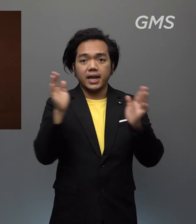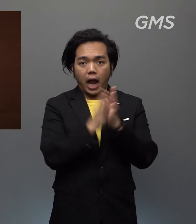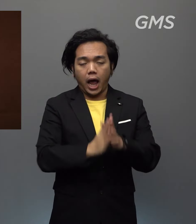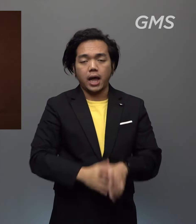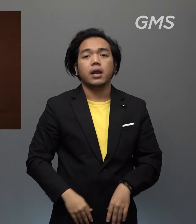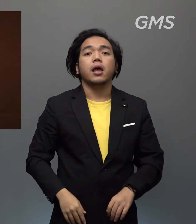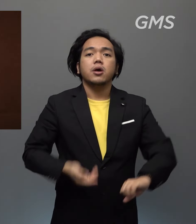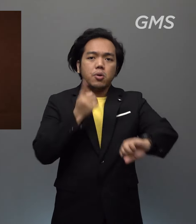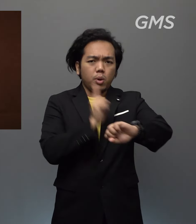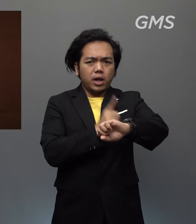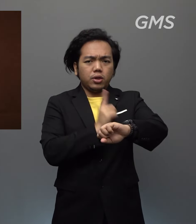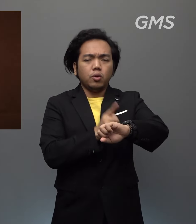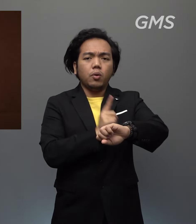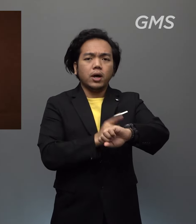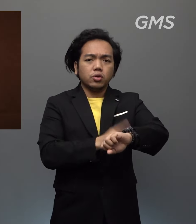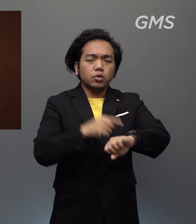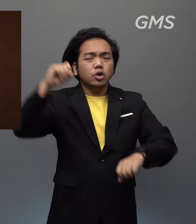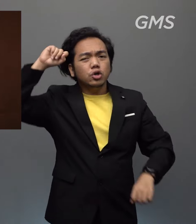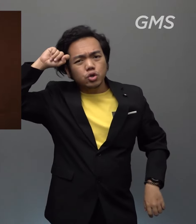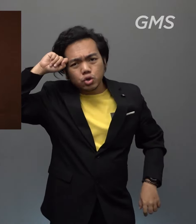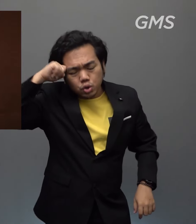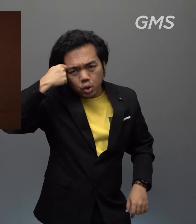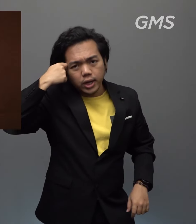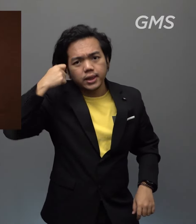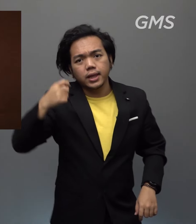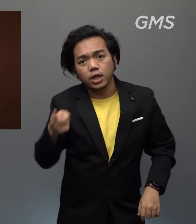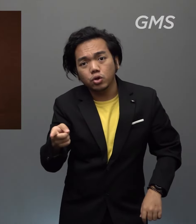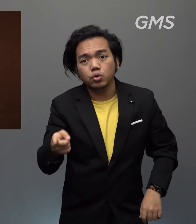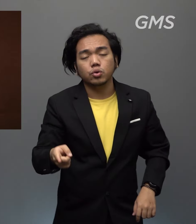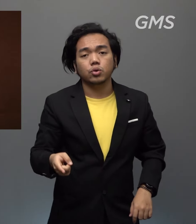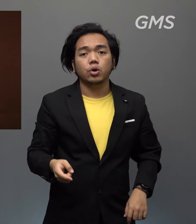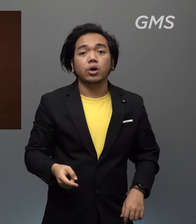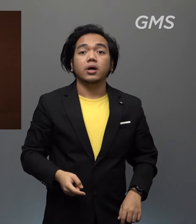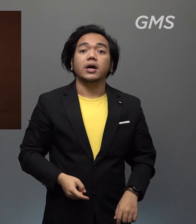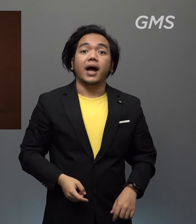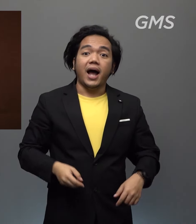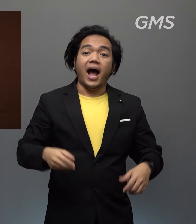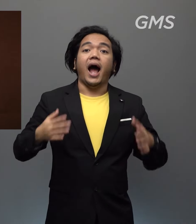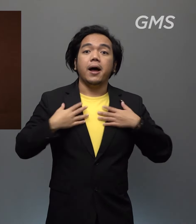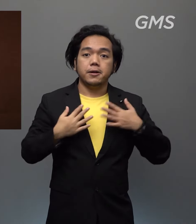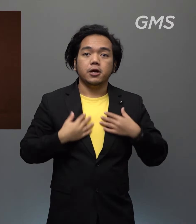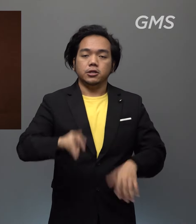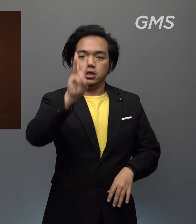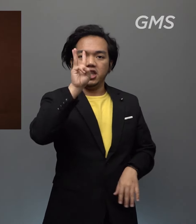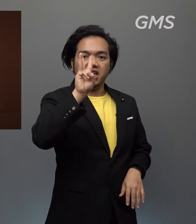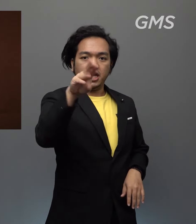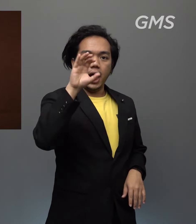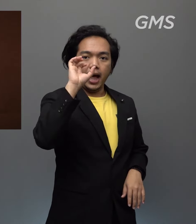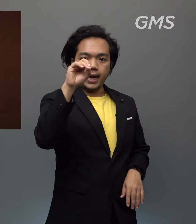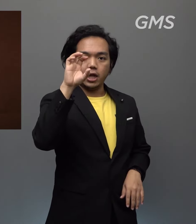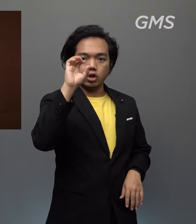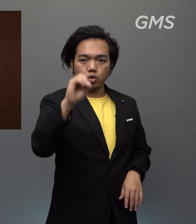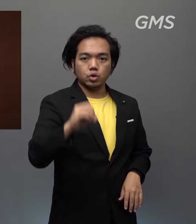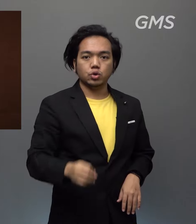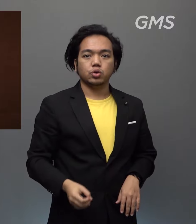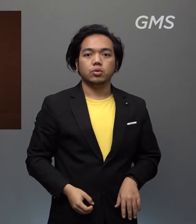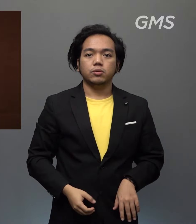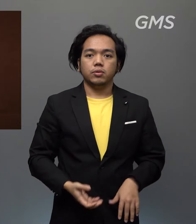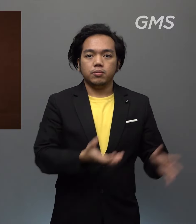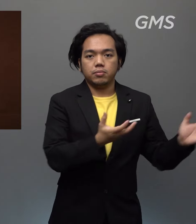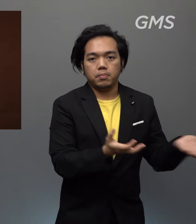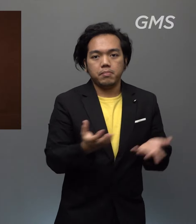atau tantangan yang kita hadapi, dengarkan, masih ada 300 pembawa senjatamu yang akan siap berdiri bersama